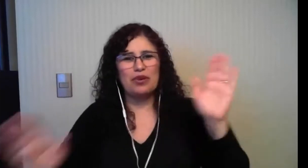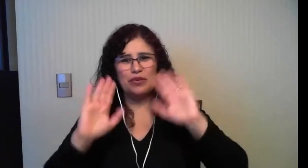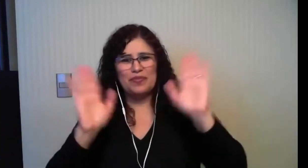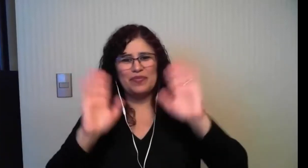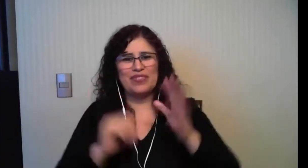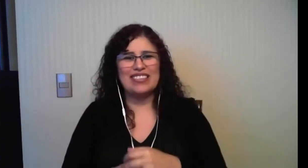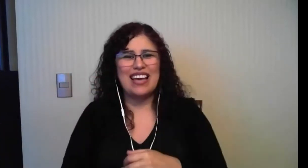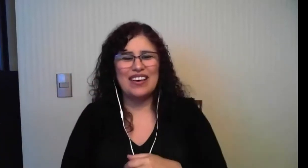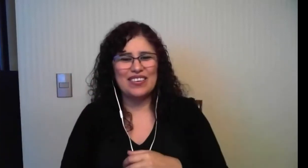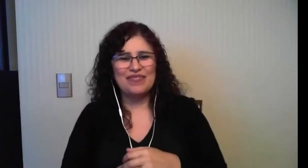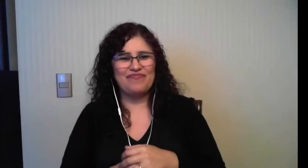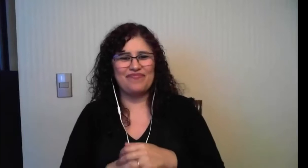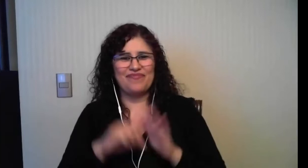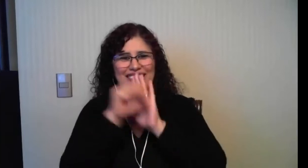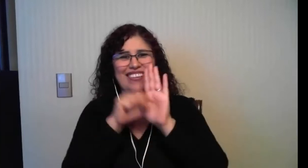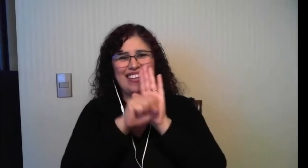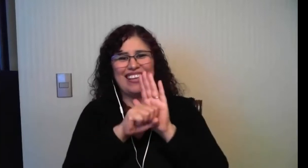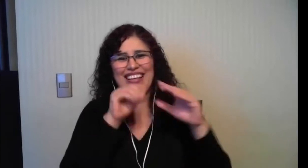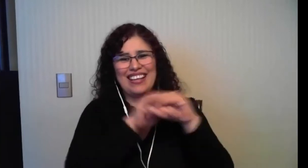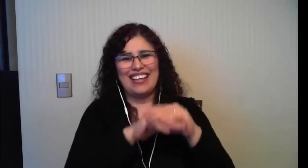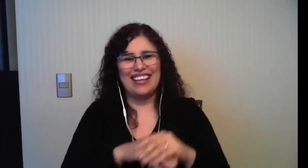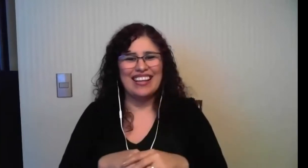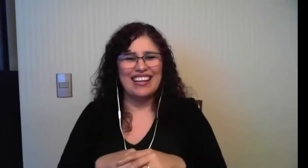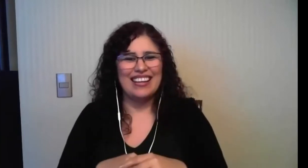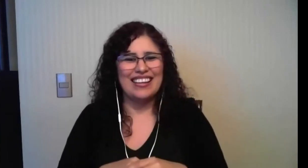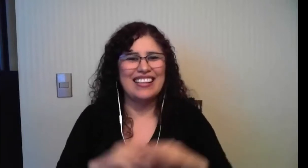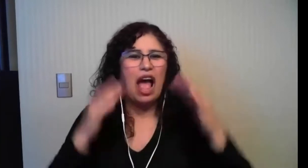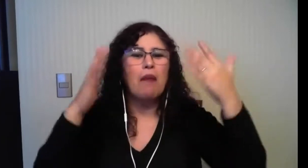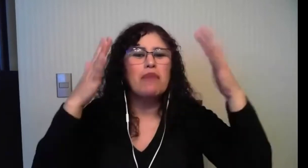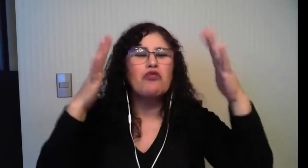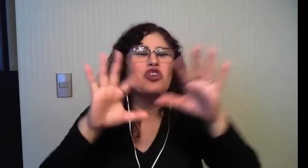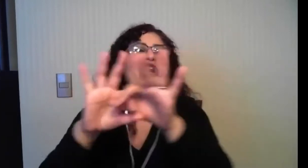Nos ¿Ya? Chao, vemos. profe. Chao, Chao. gracias por esa manito, por ese aplauso. Que estén muy bien,